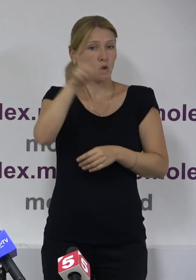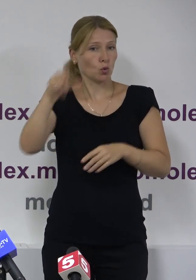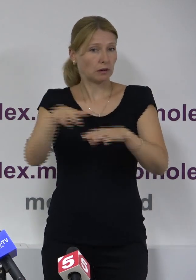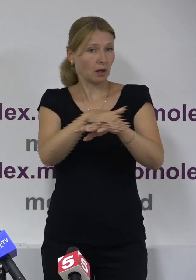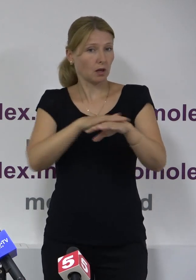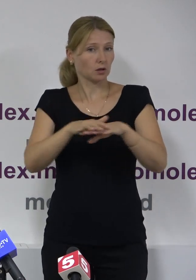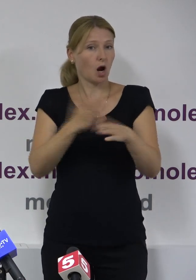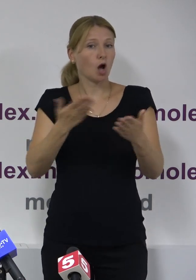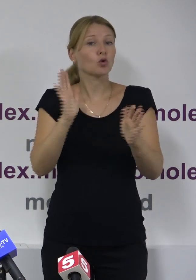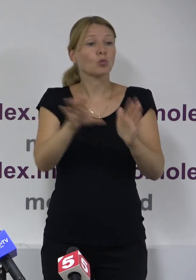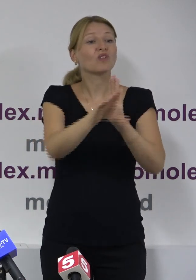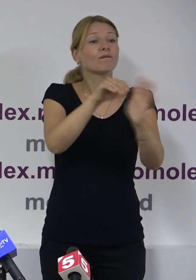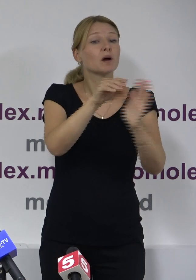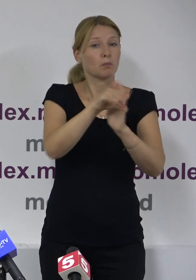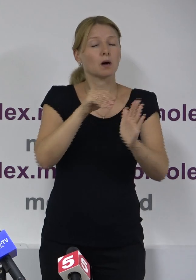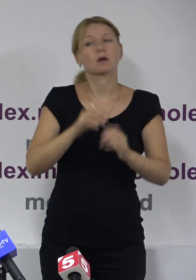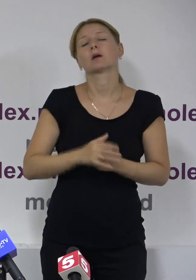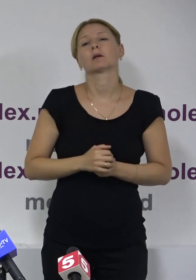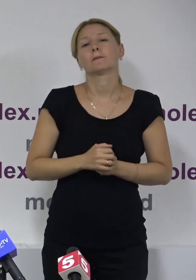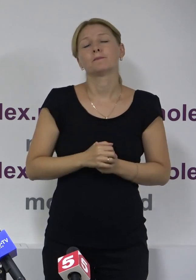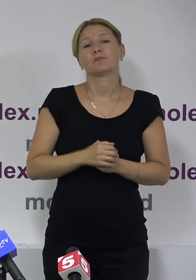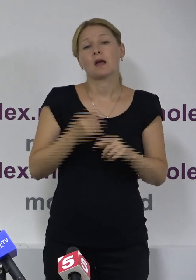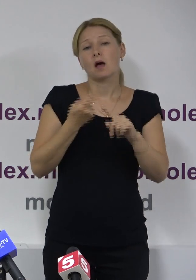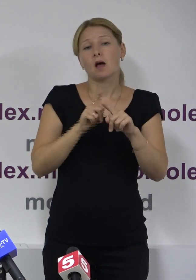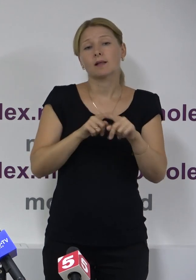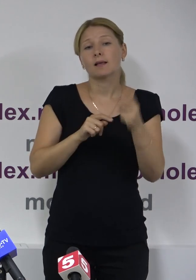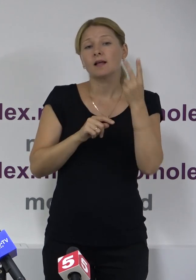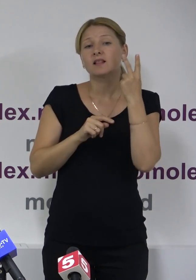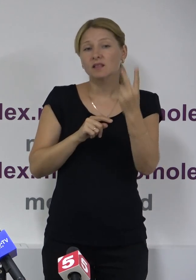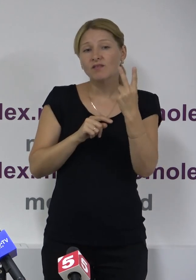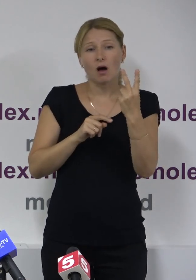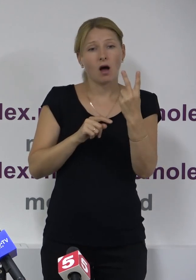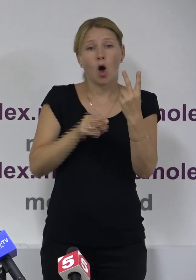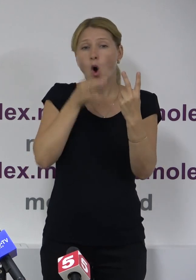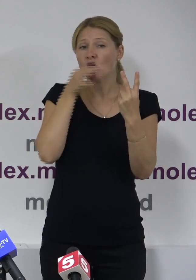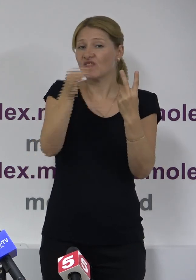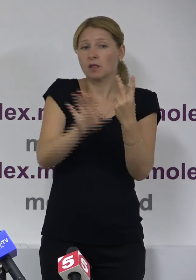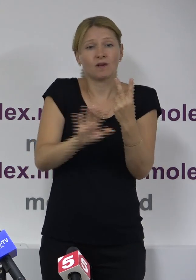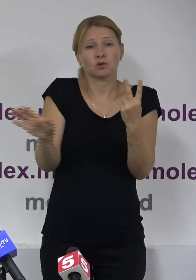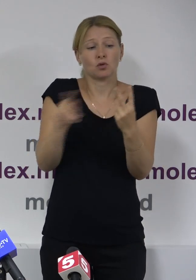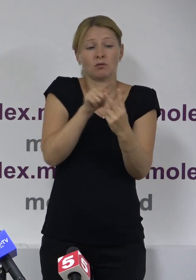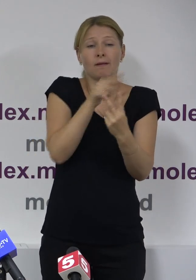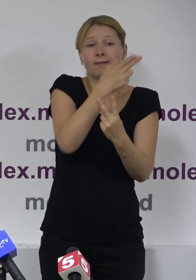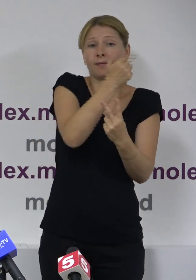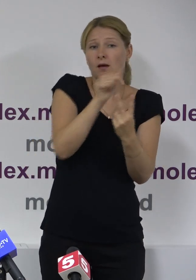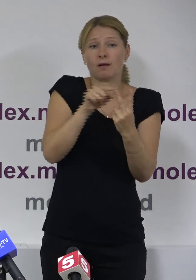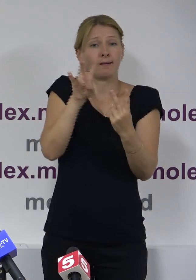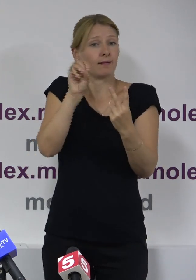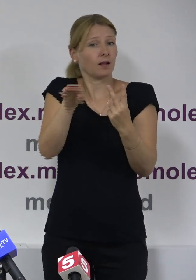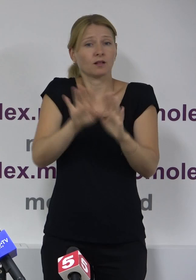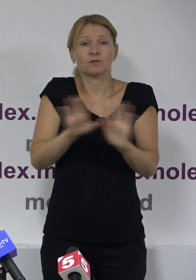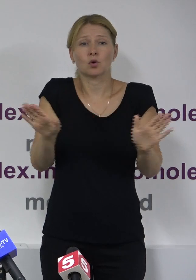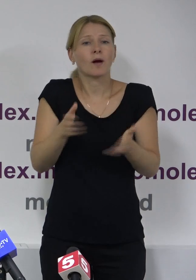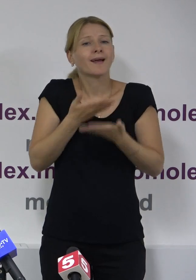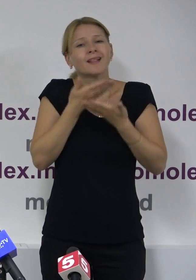că, așa cum spuneam, sunt doar două opțiuni de răspuns la întrebarea expusă la referendum, da sau nu, deci nu